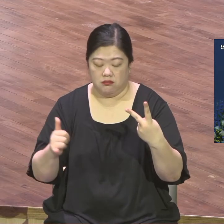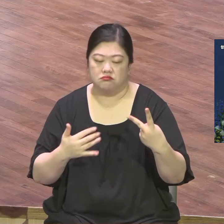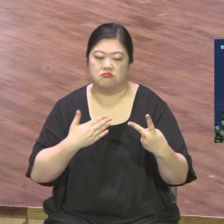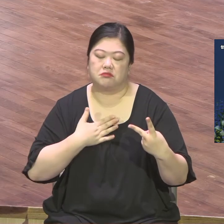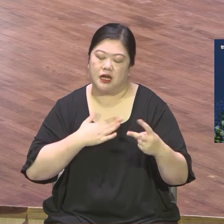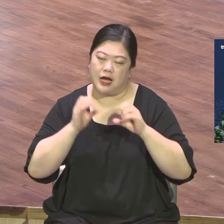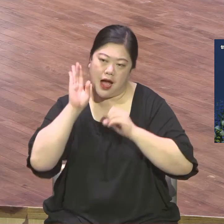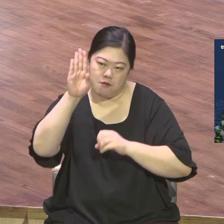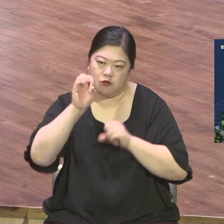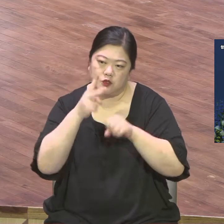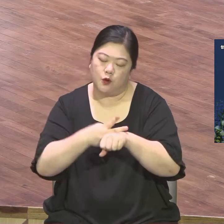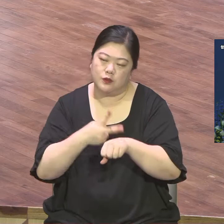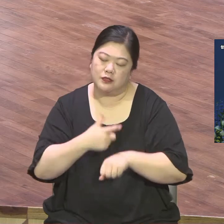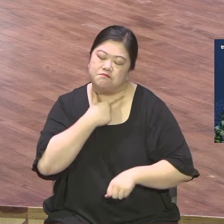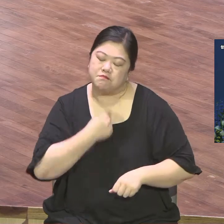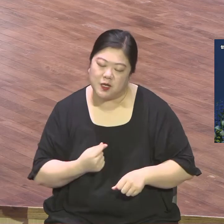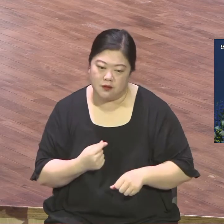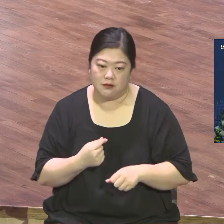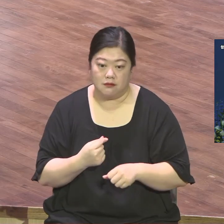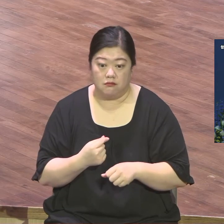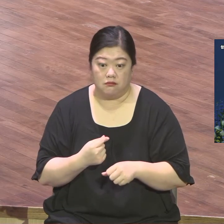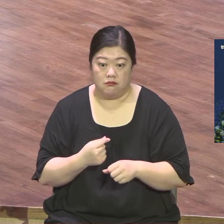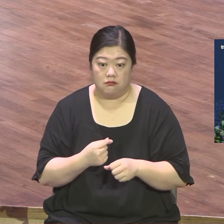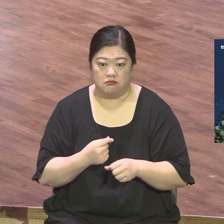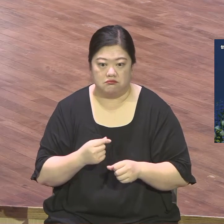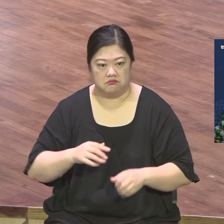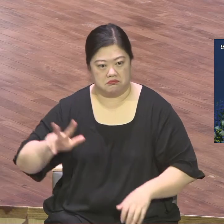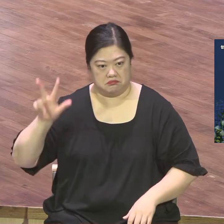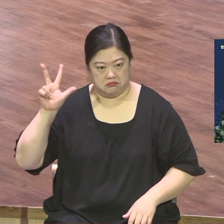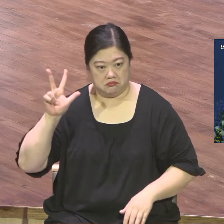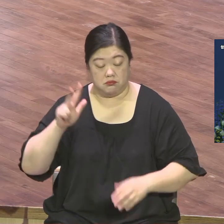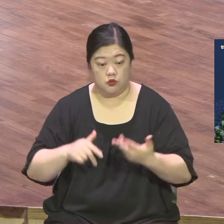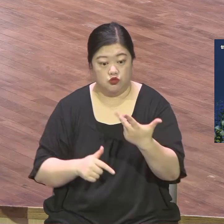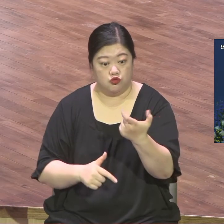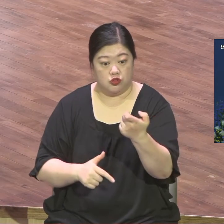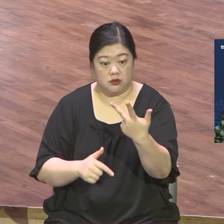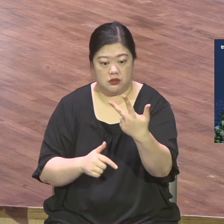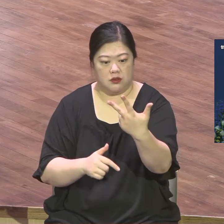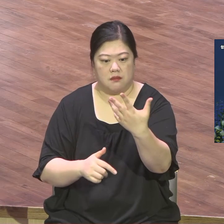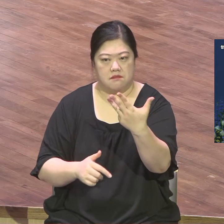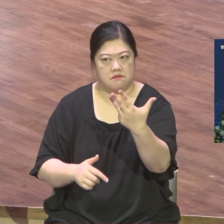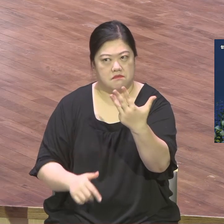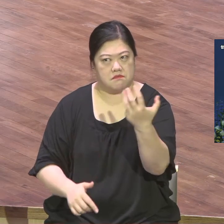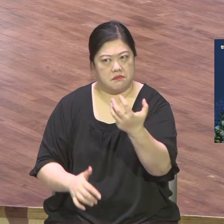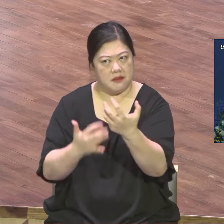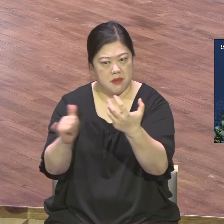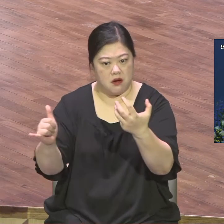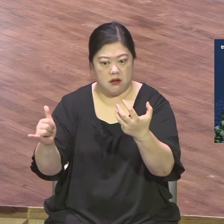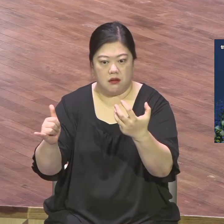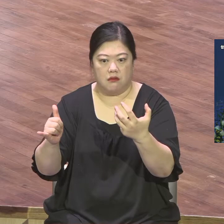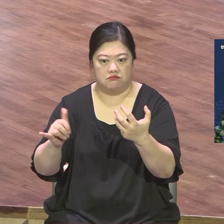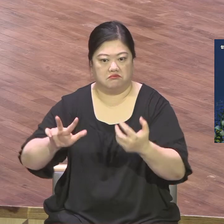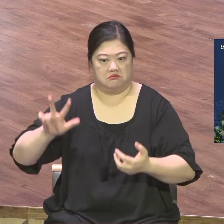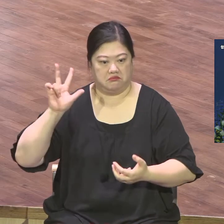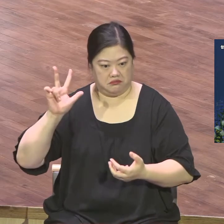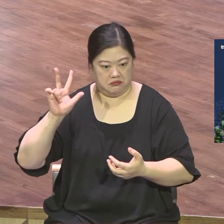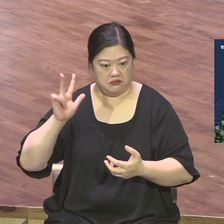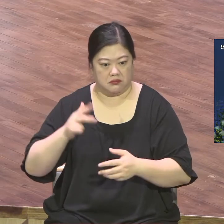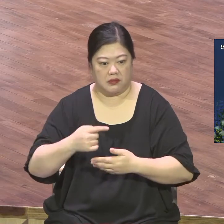그래서 우리 교회 지금 차세대 선교사 86명이 지금 그렇게 신청을 했습니다. 그래서